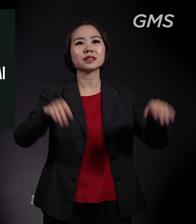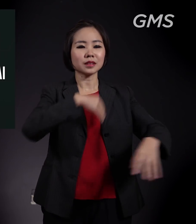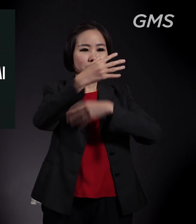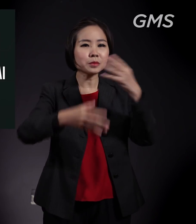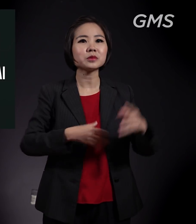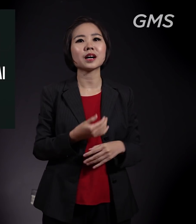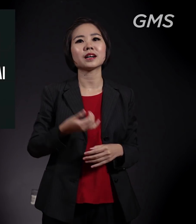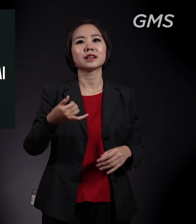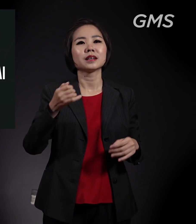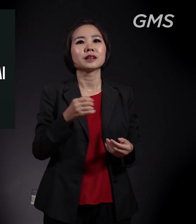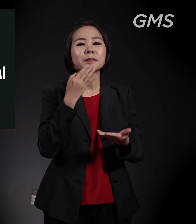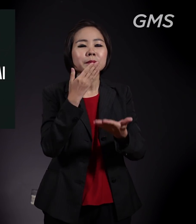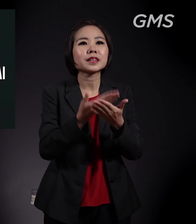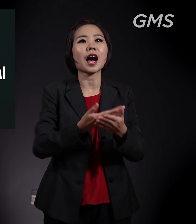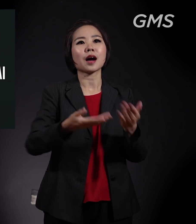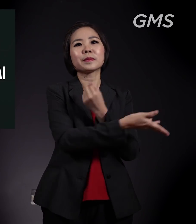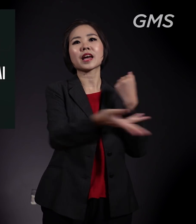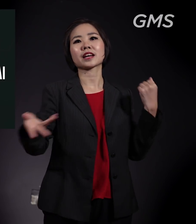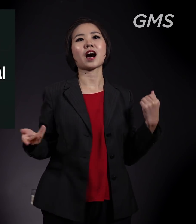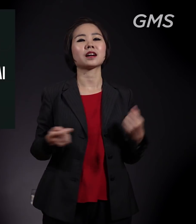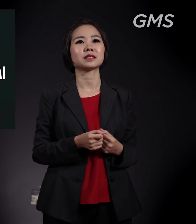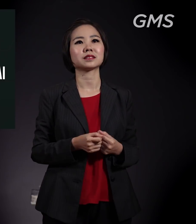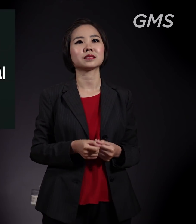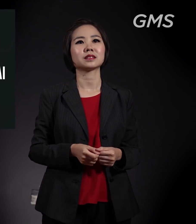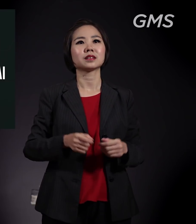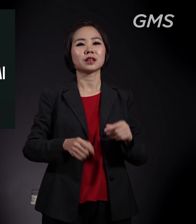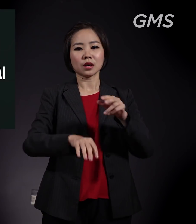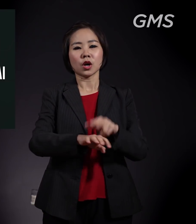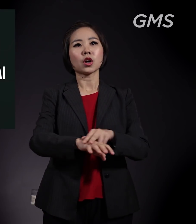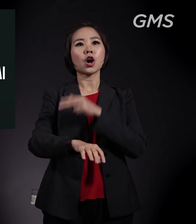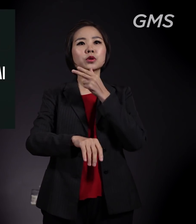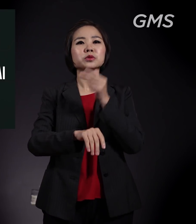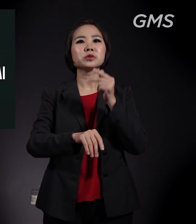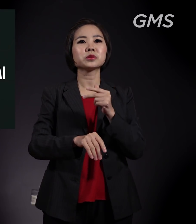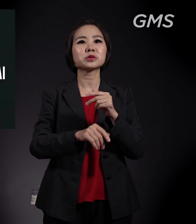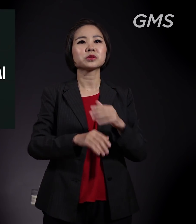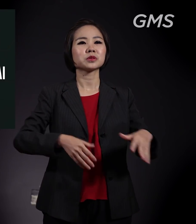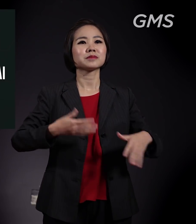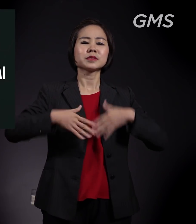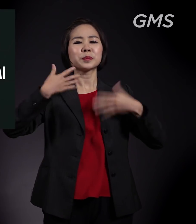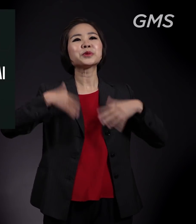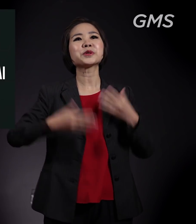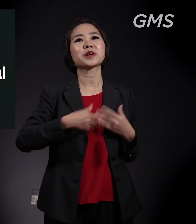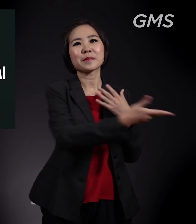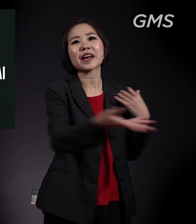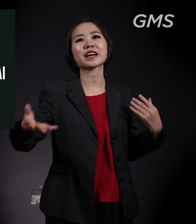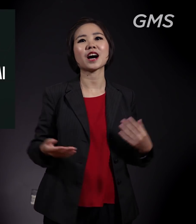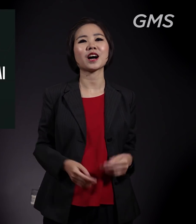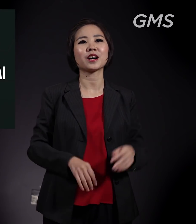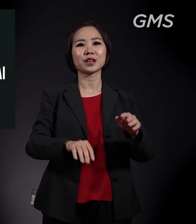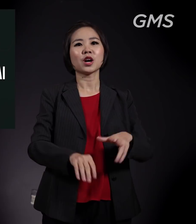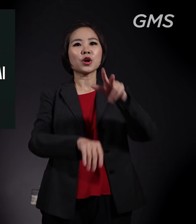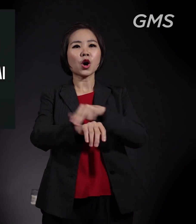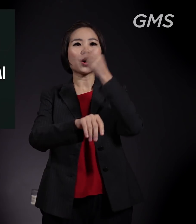mereka dan Engkau sendiri yang beracara. Roh Kudus hibur mereka, Roh Kudus ada untuk menguatkan mereka. Roh Kudus